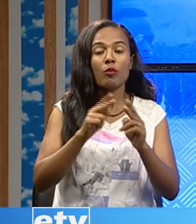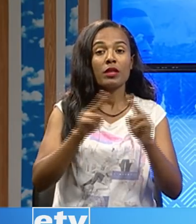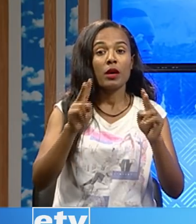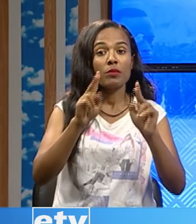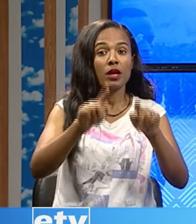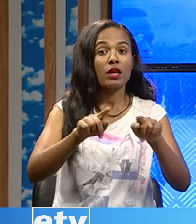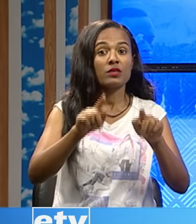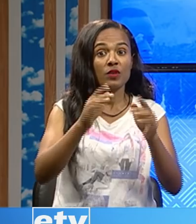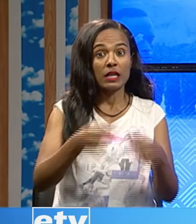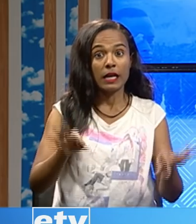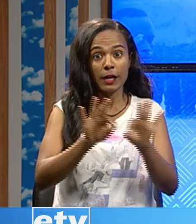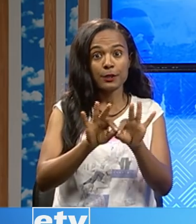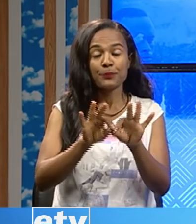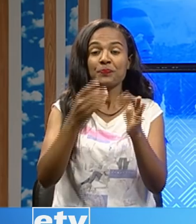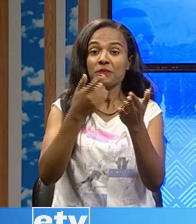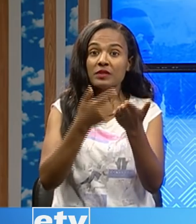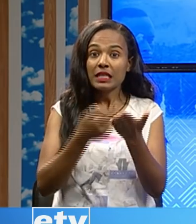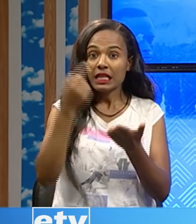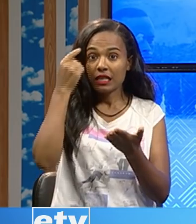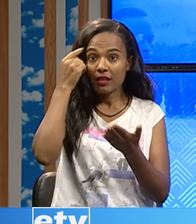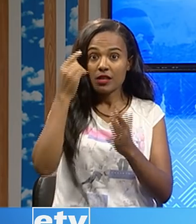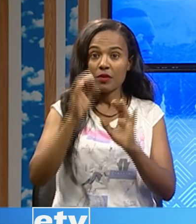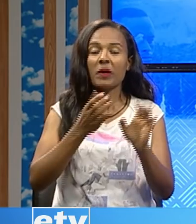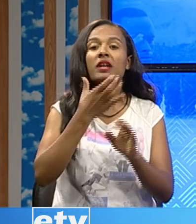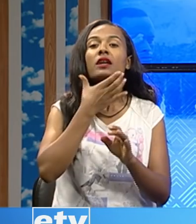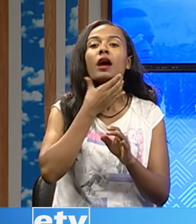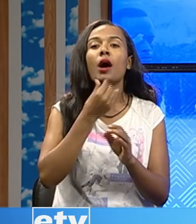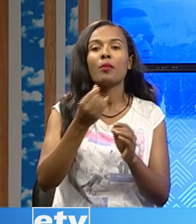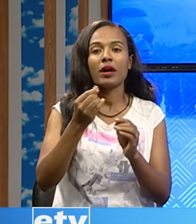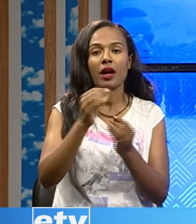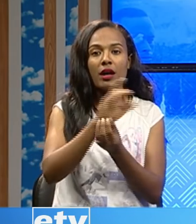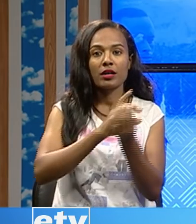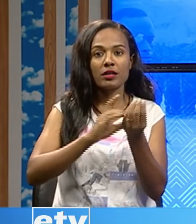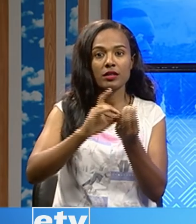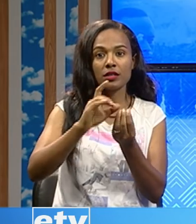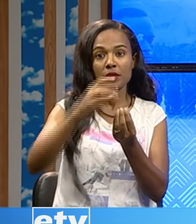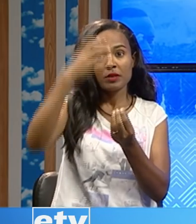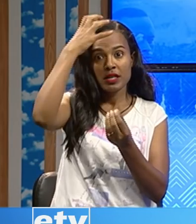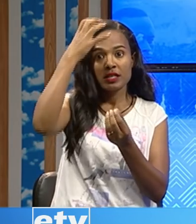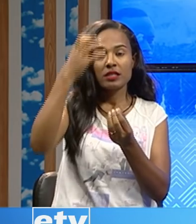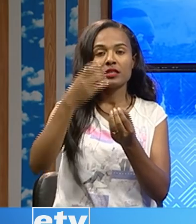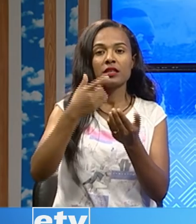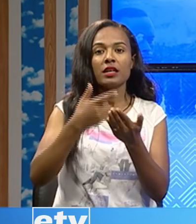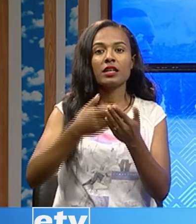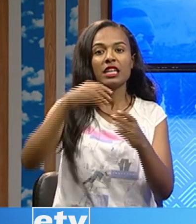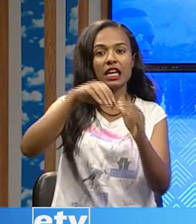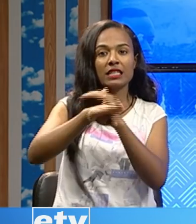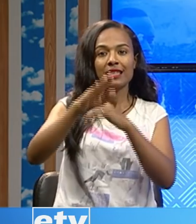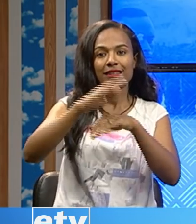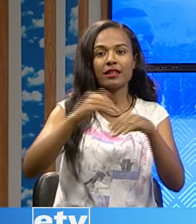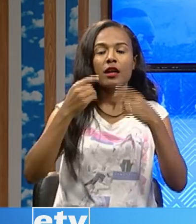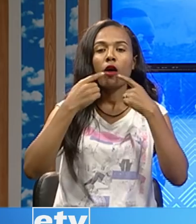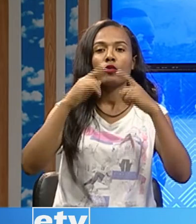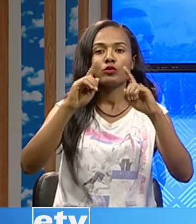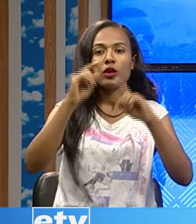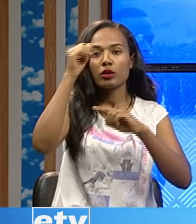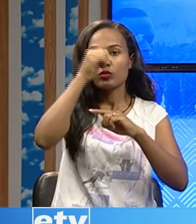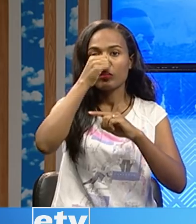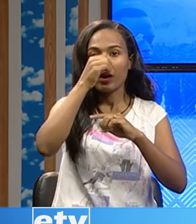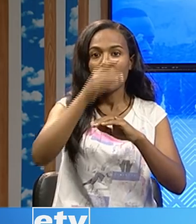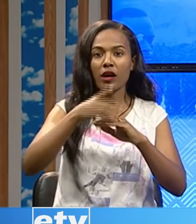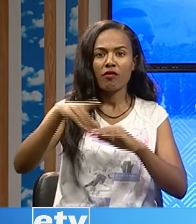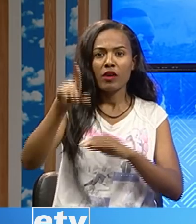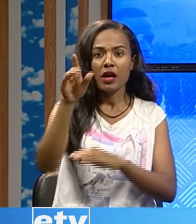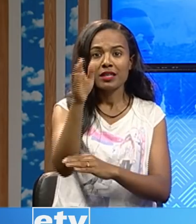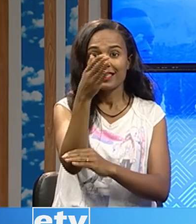ያስፈልጋል። ይህንን እውነት ታሳቢ በማድረግም የአማራ ክልል መንግስት የክተት ጥሪ አውጇል። ኢትዮጵያ ከፍ ብላ ከተሰቀለችበት